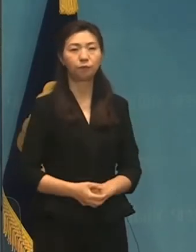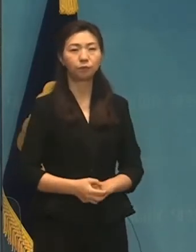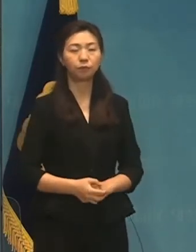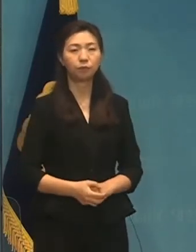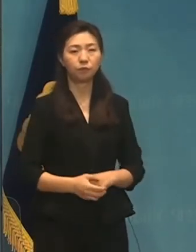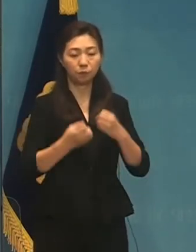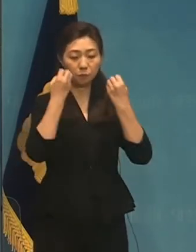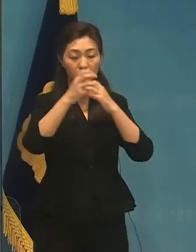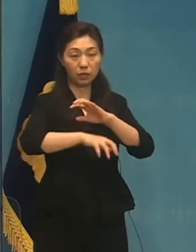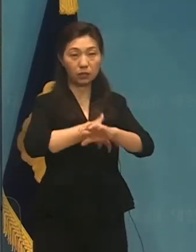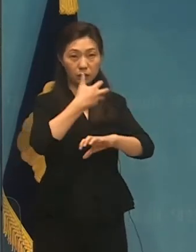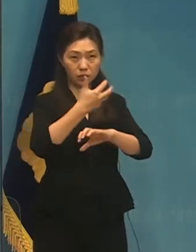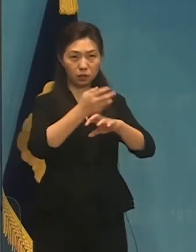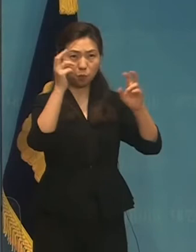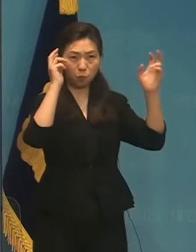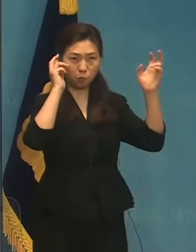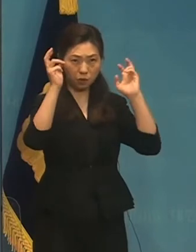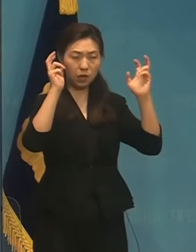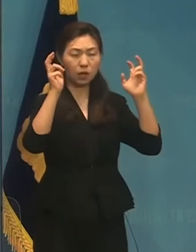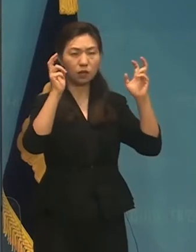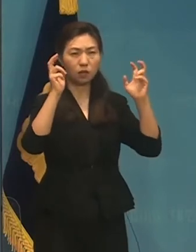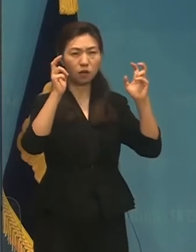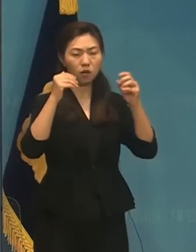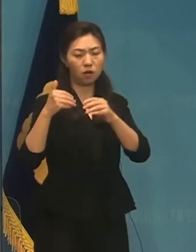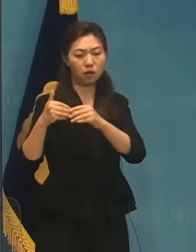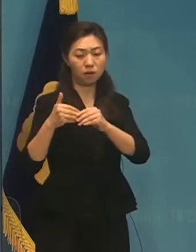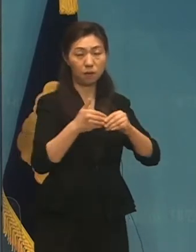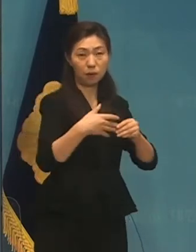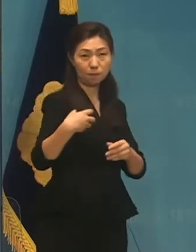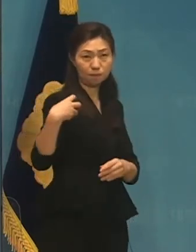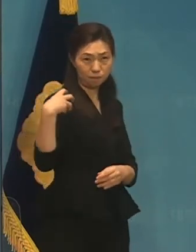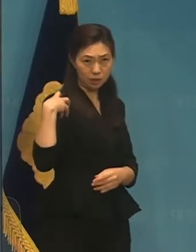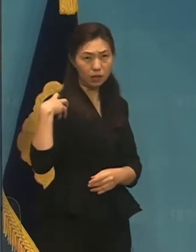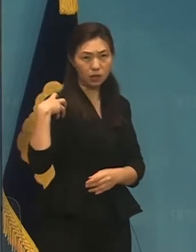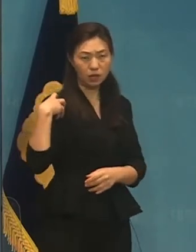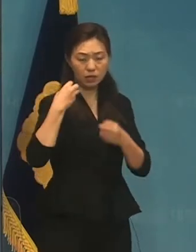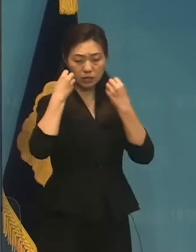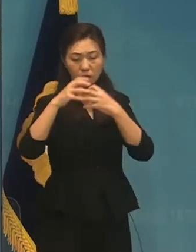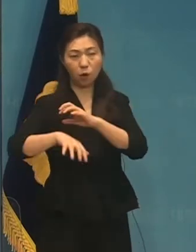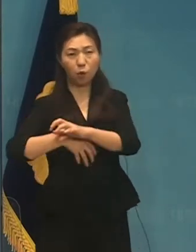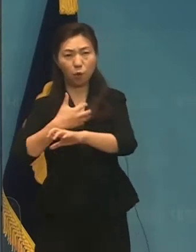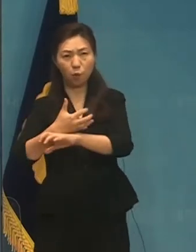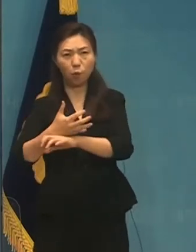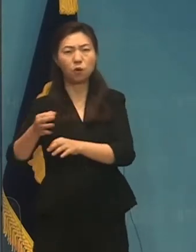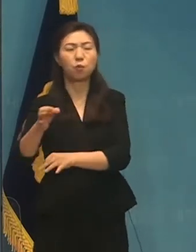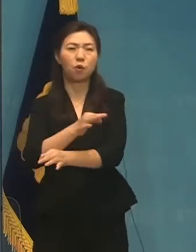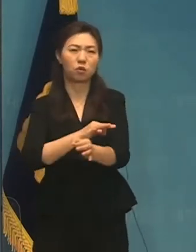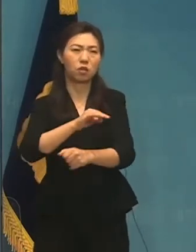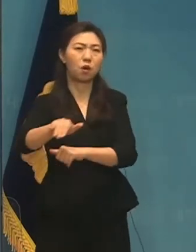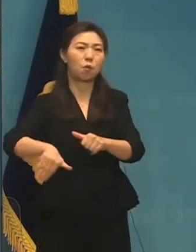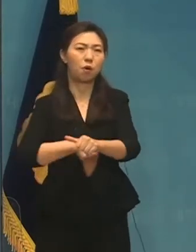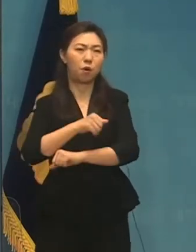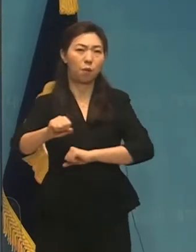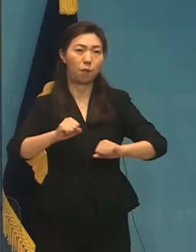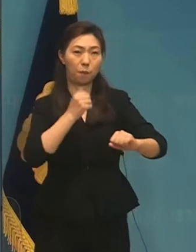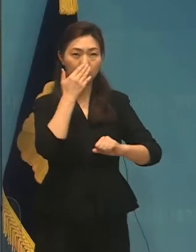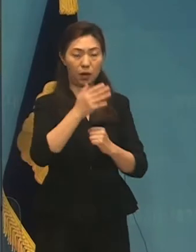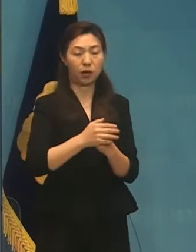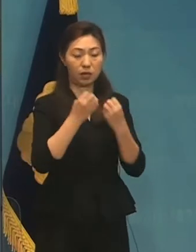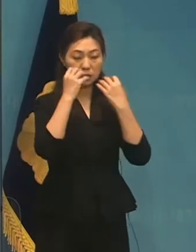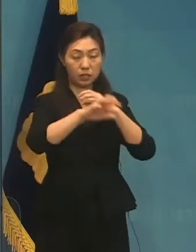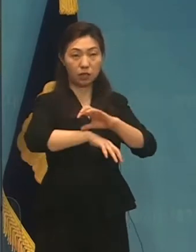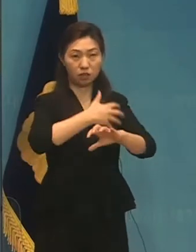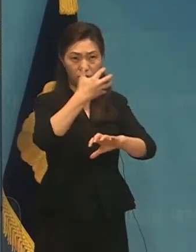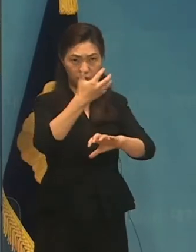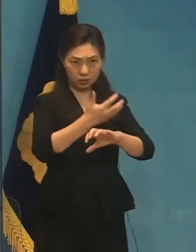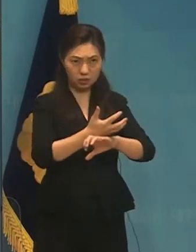혁신 기업과 산업에서 경험을 해야 혁신 생태계 내에서 활동할 수 있습니다. 혁신